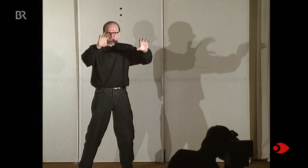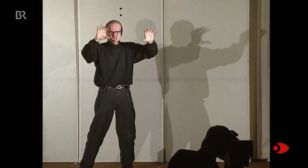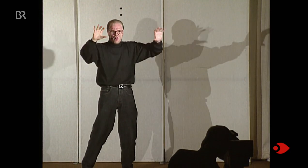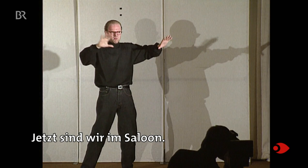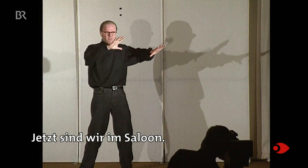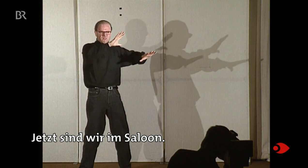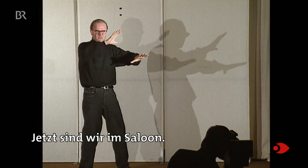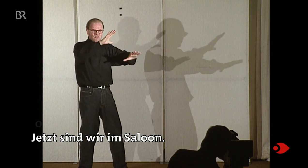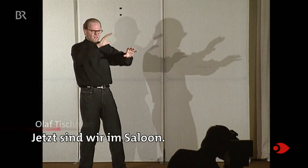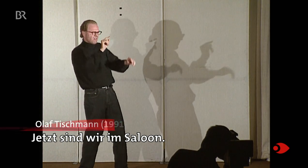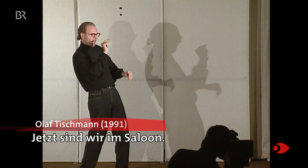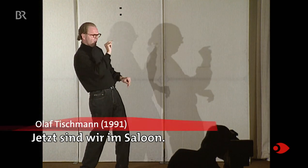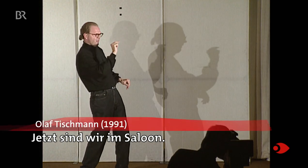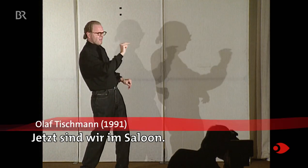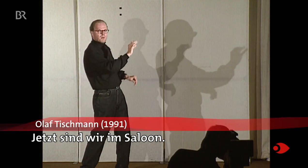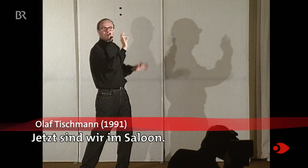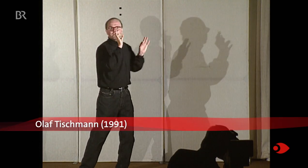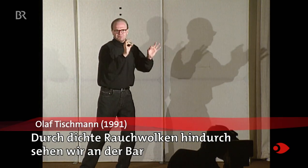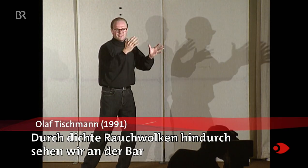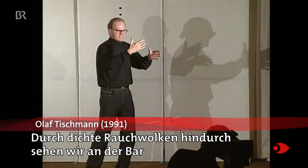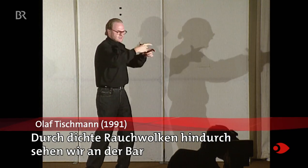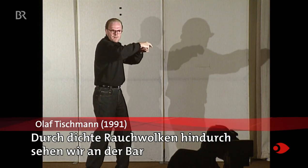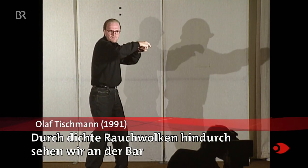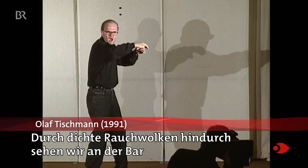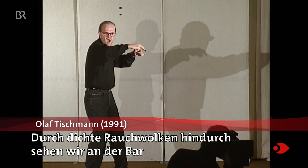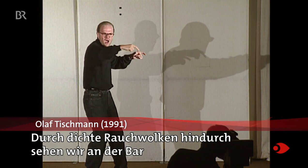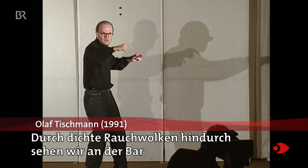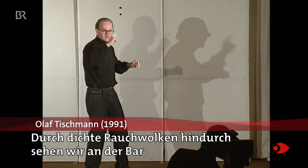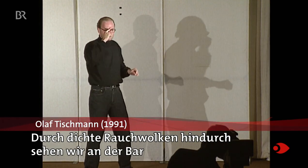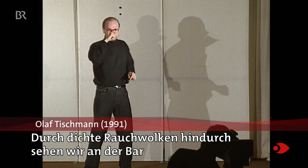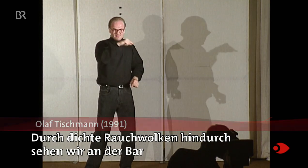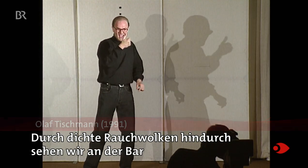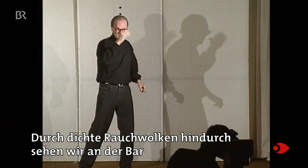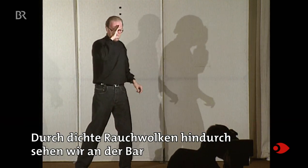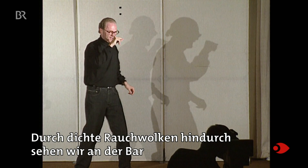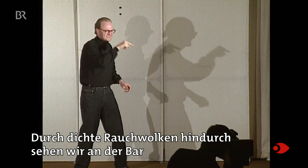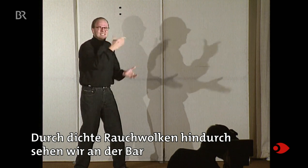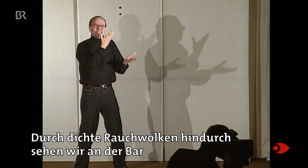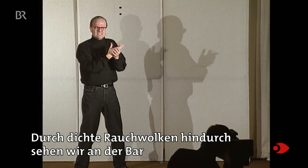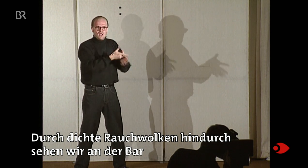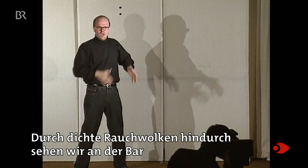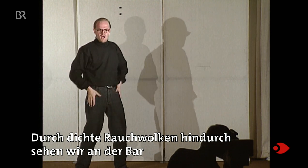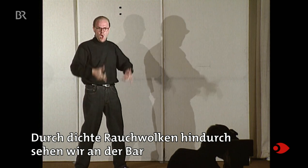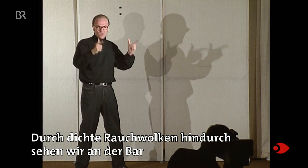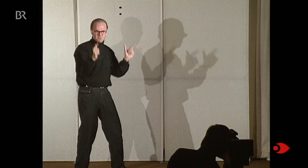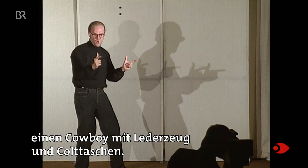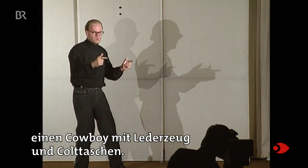Jetzt sind wir im Saloon, durch dichte Rauchwolken hindurch sehen wir an der Bar einen